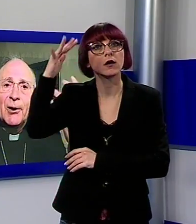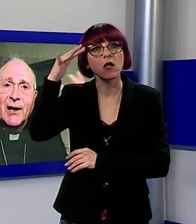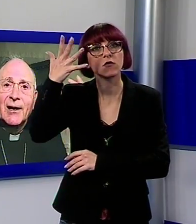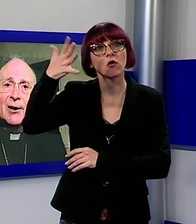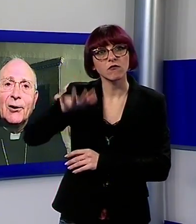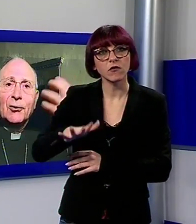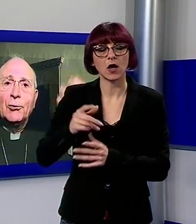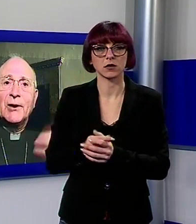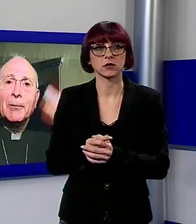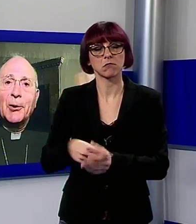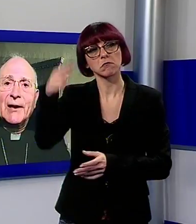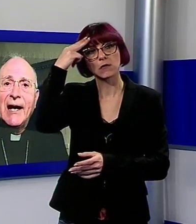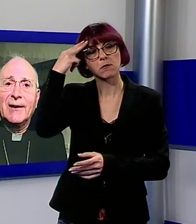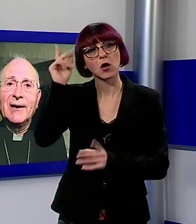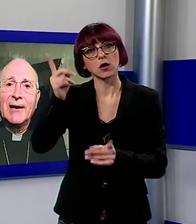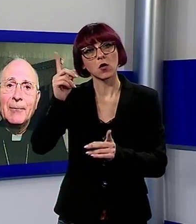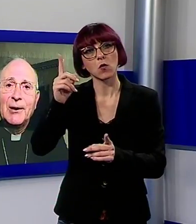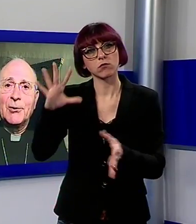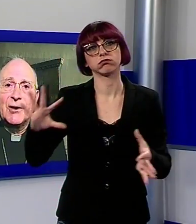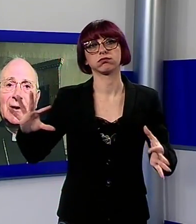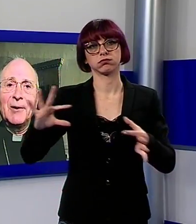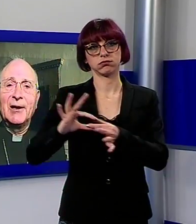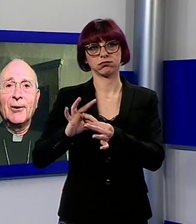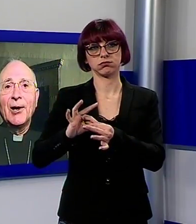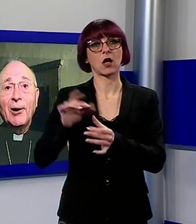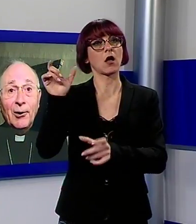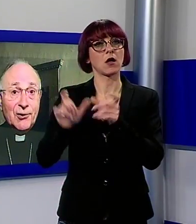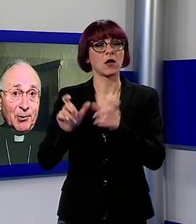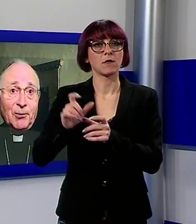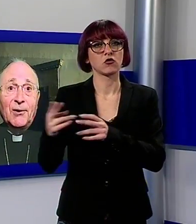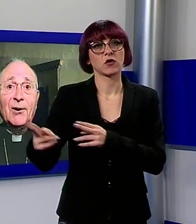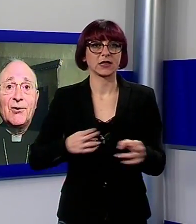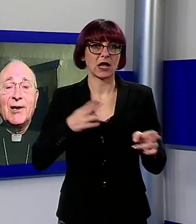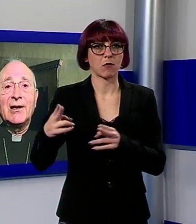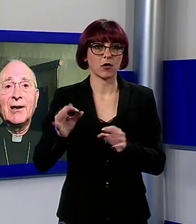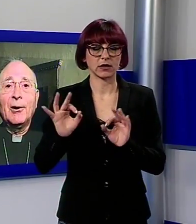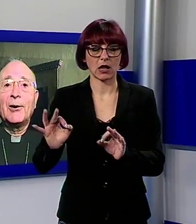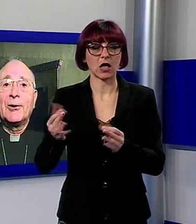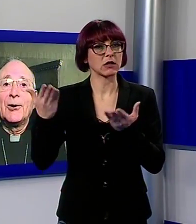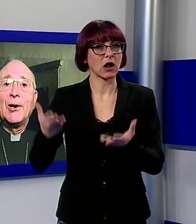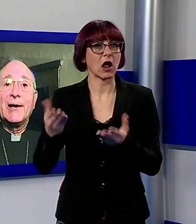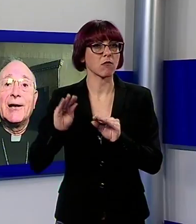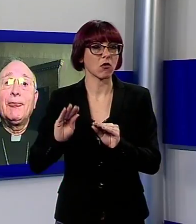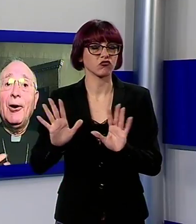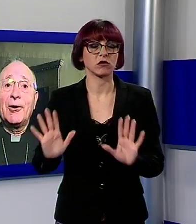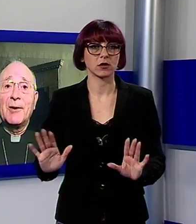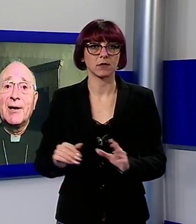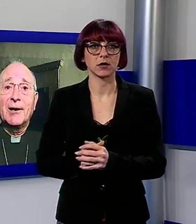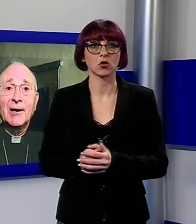memoria sui deportati, i campi di concentramento. Oggi, proprio quest'oggi, il ricordo delle foibe